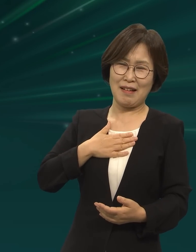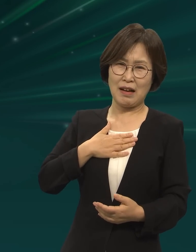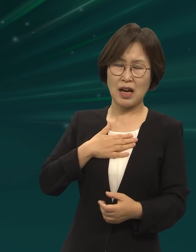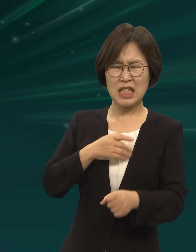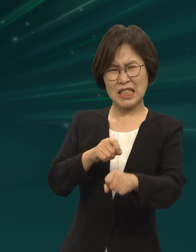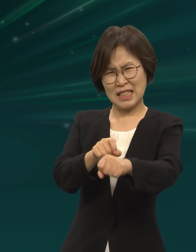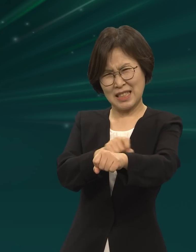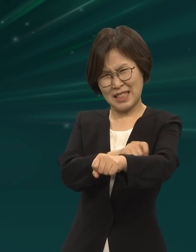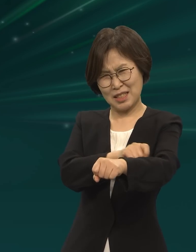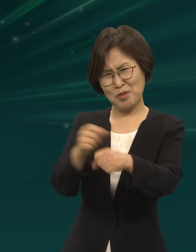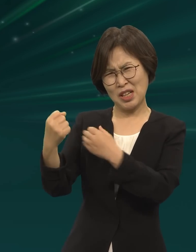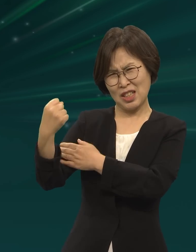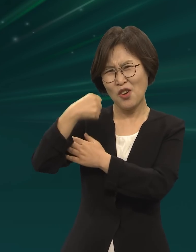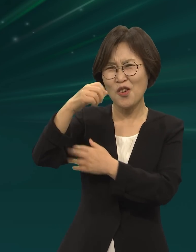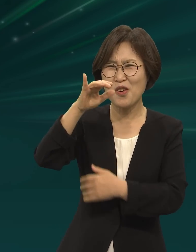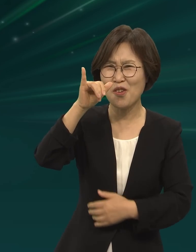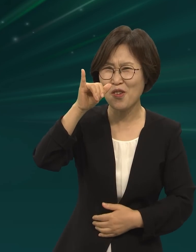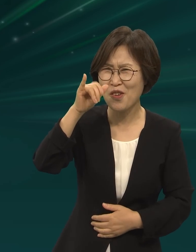있습니다, 목사님들에게.